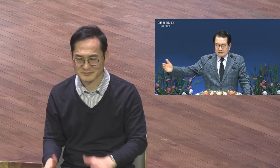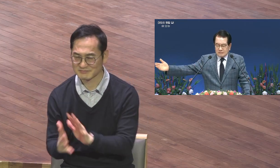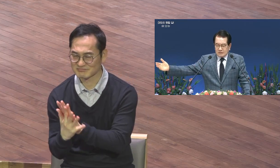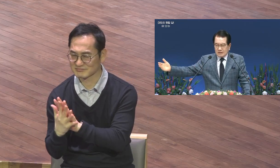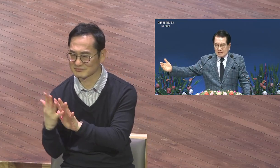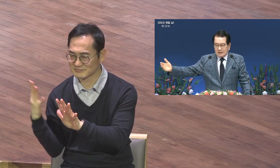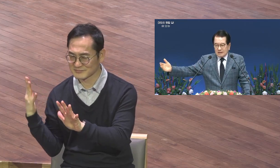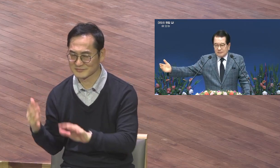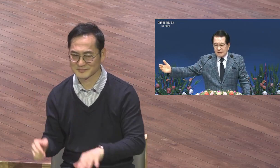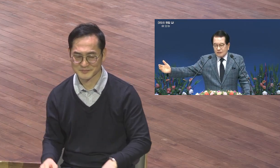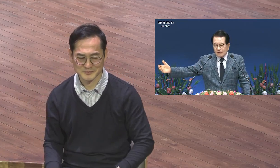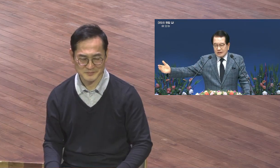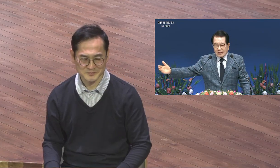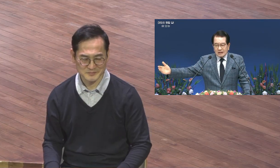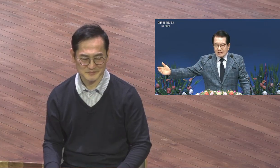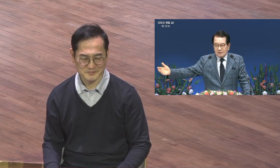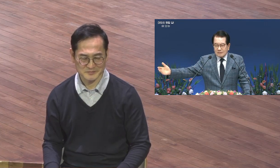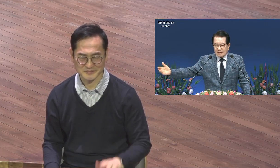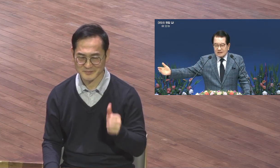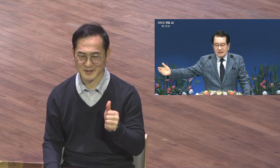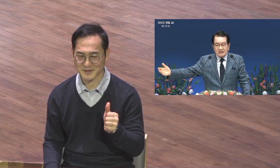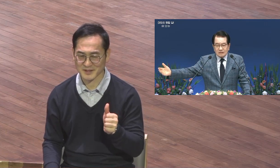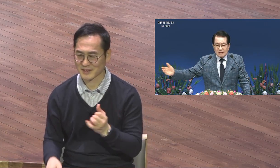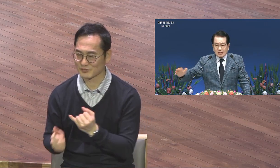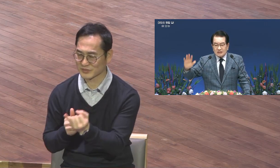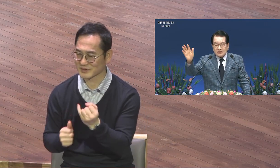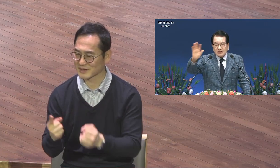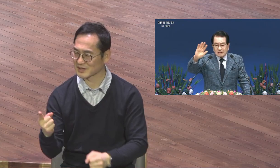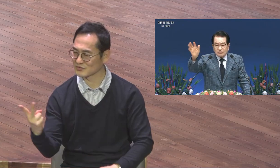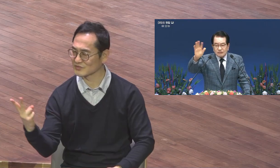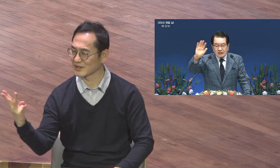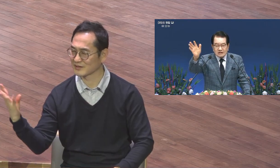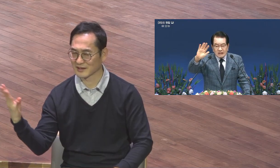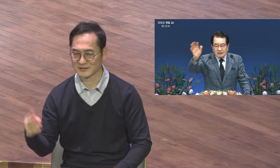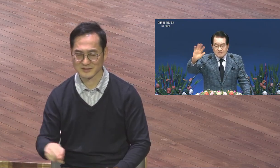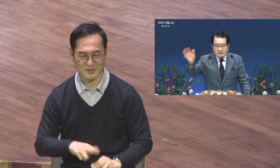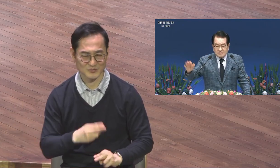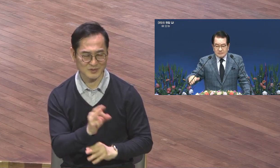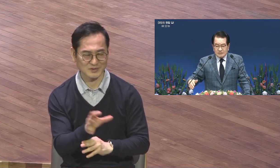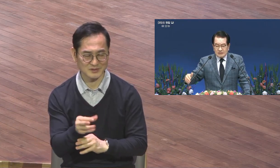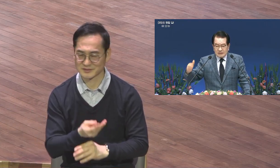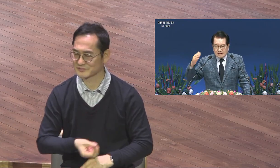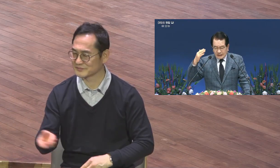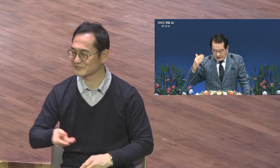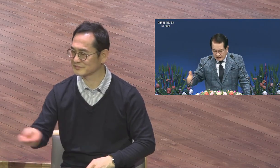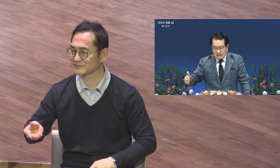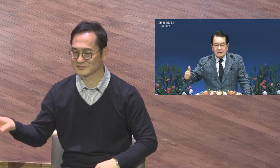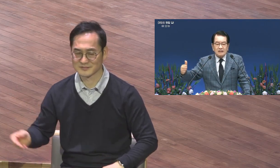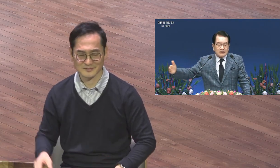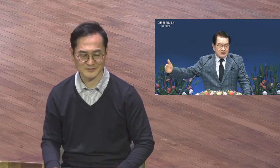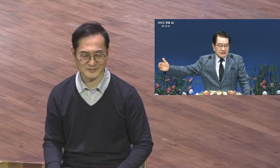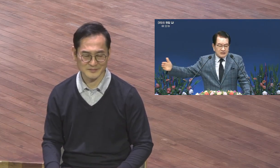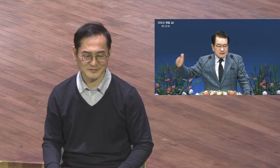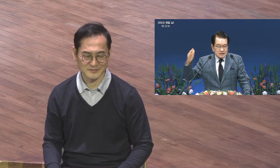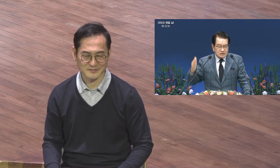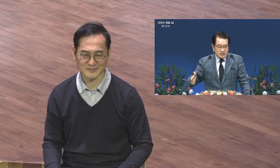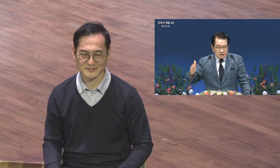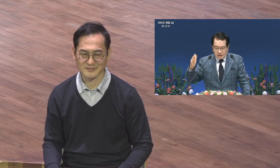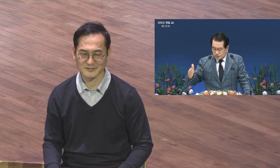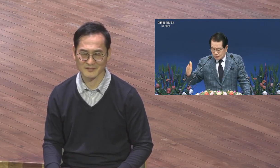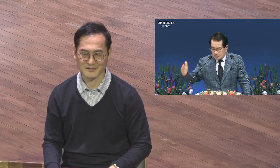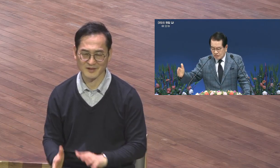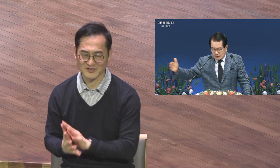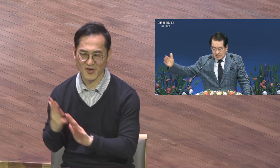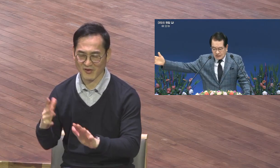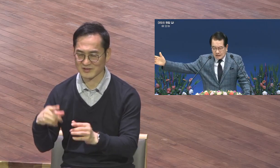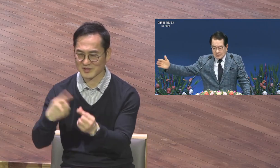있다. 질서. 뭐 우리나라 같으면 막 시기 질투 자체가 없어요. 그게 아예 그렇게 다 돼.